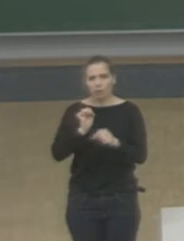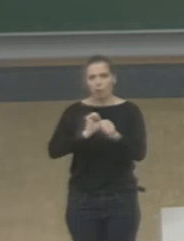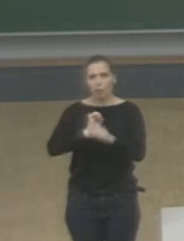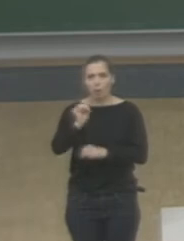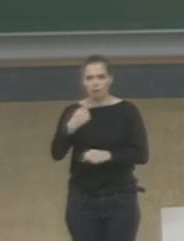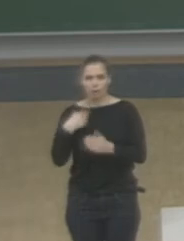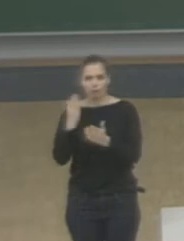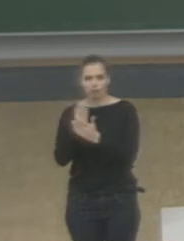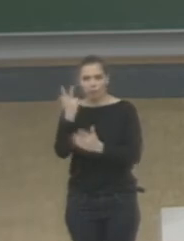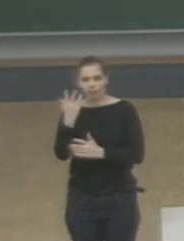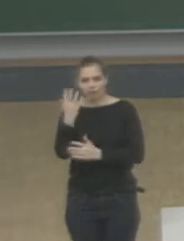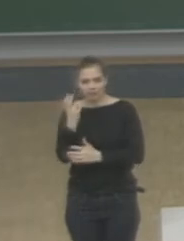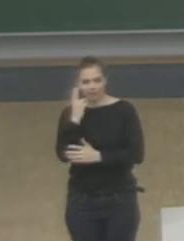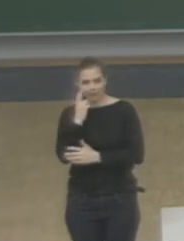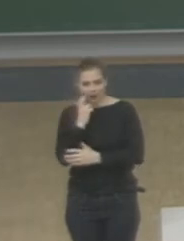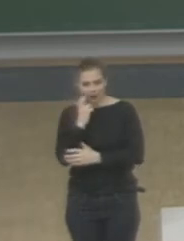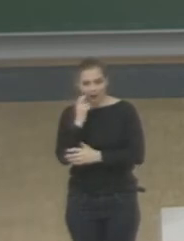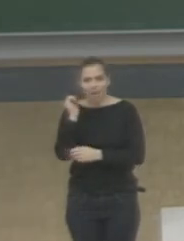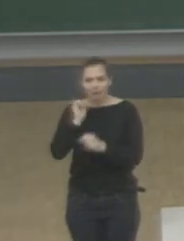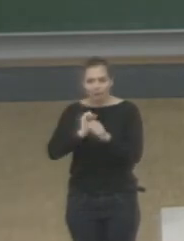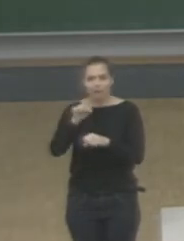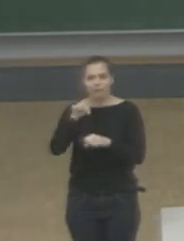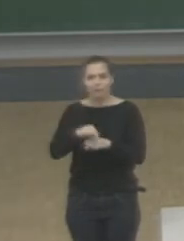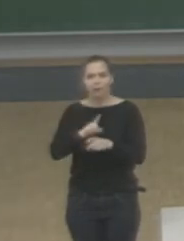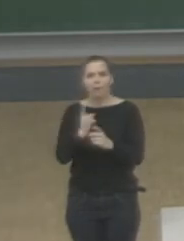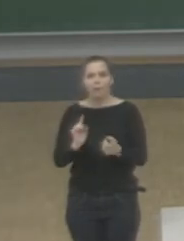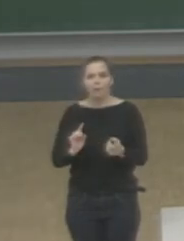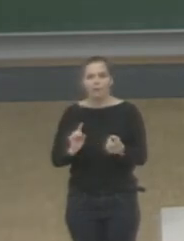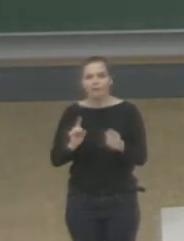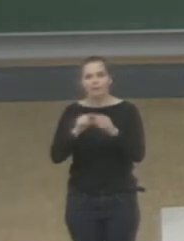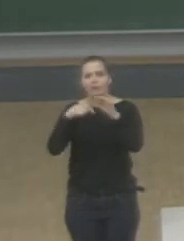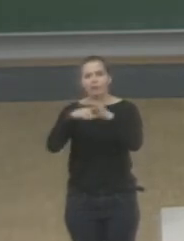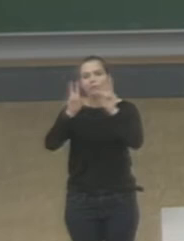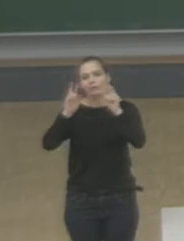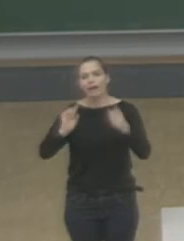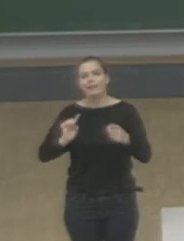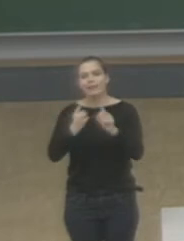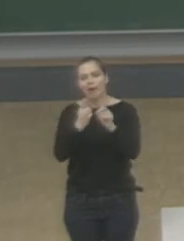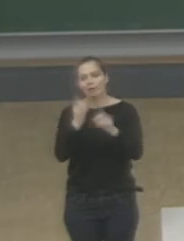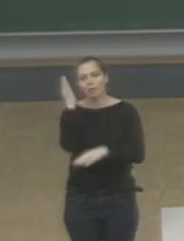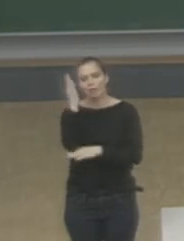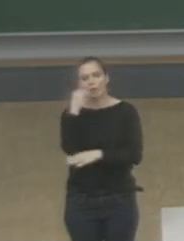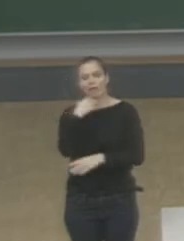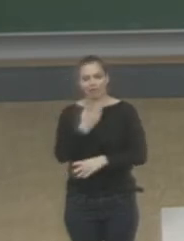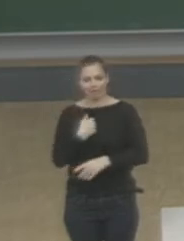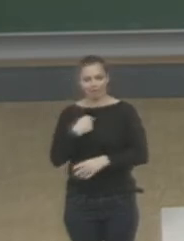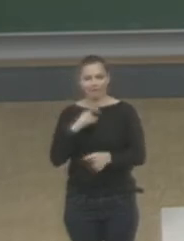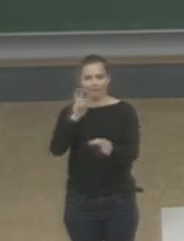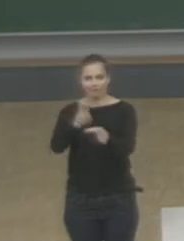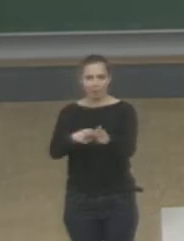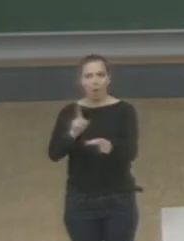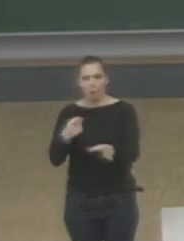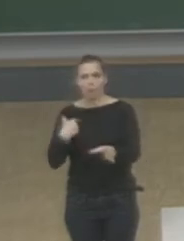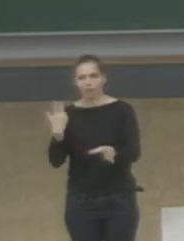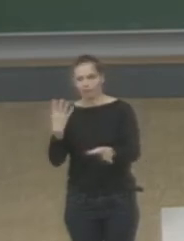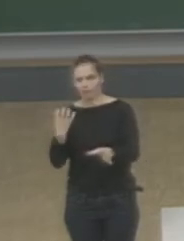stolzen 43 Jahre im Rahmen des Nachwuchsvortrags mit einem potenziell etwas trockenen, ja verstaubten